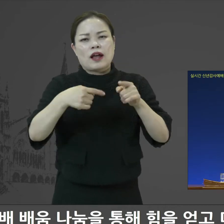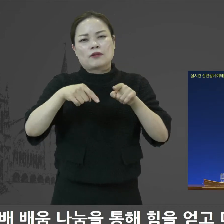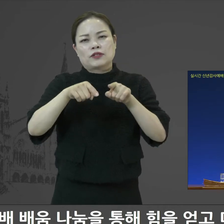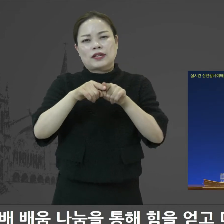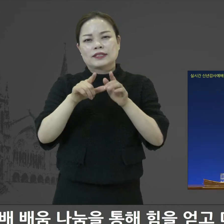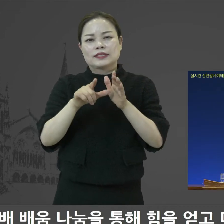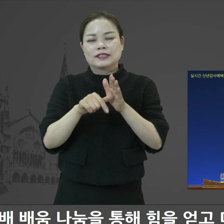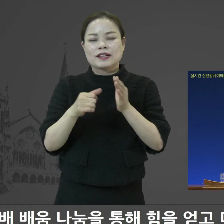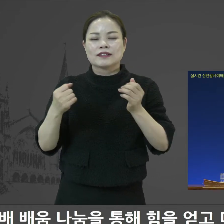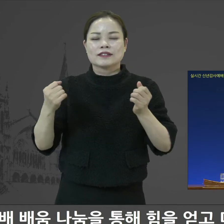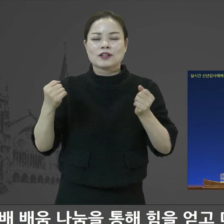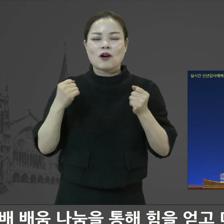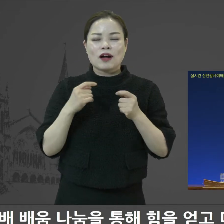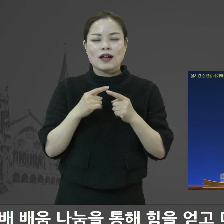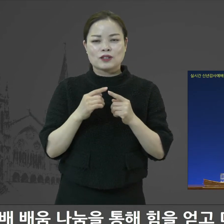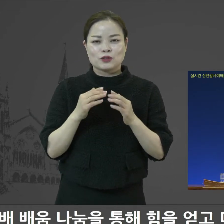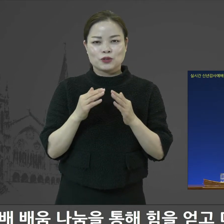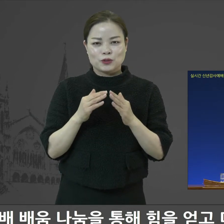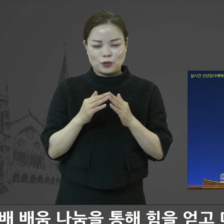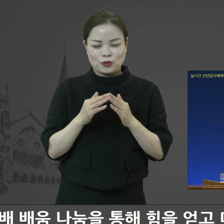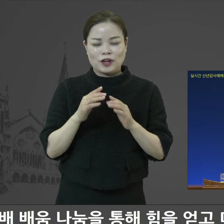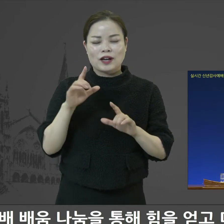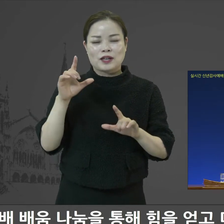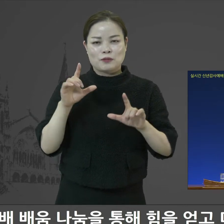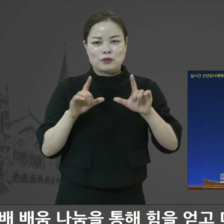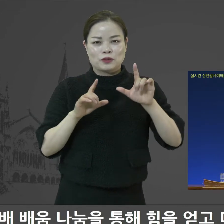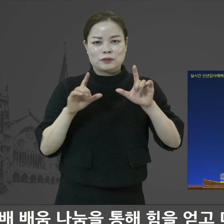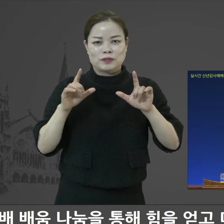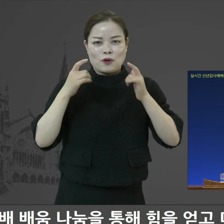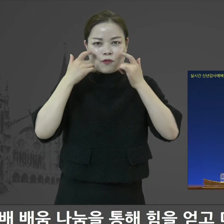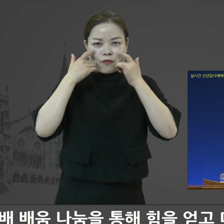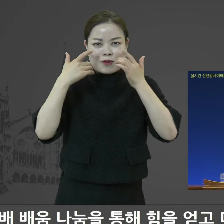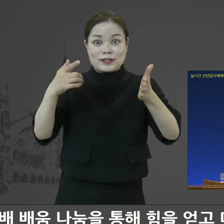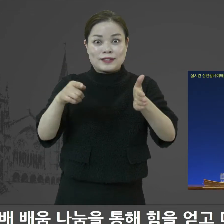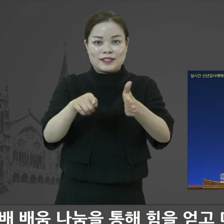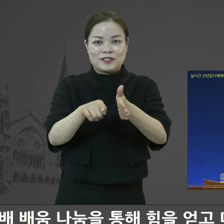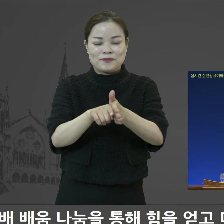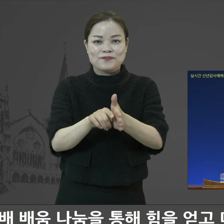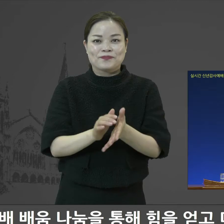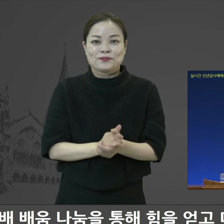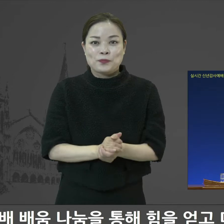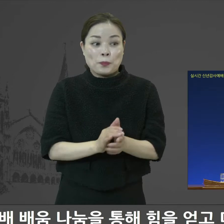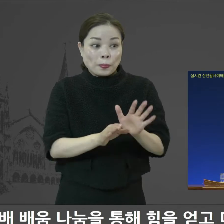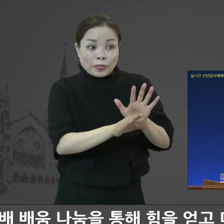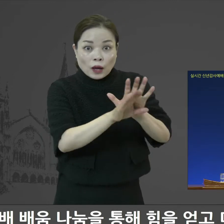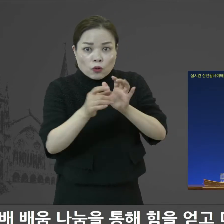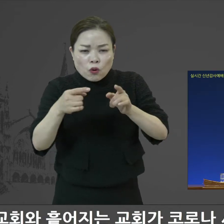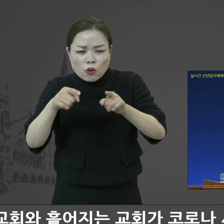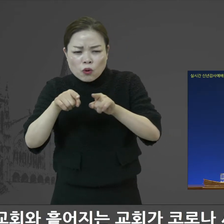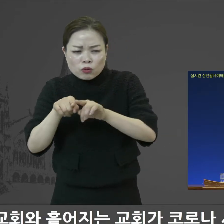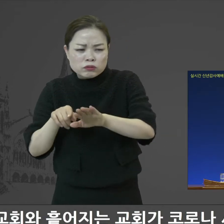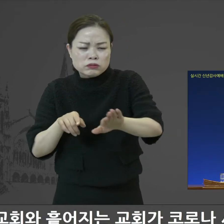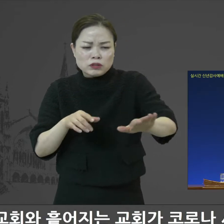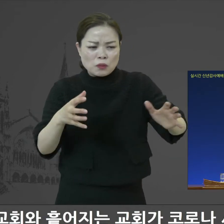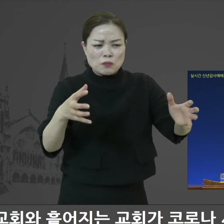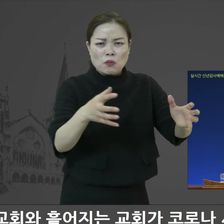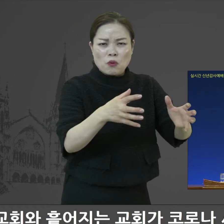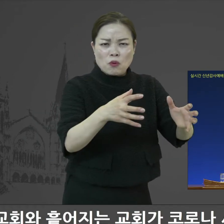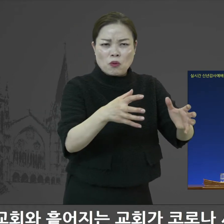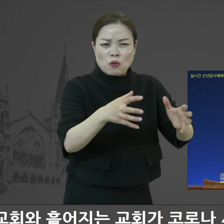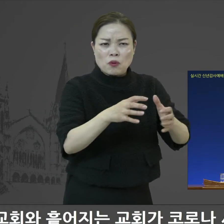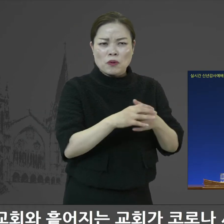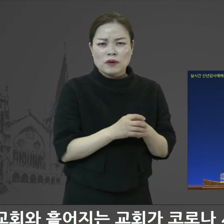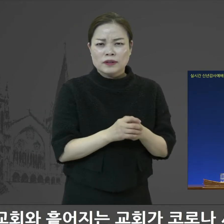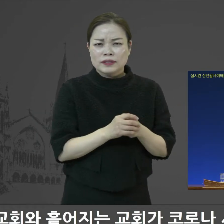속에 건강한 교회의 모습이라고 확신합니다. 코로나와 함께하면서 우리는 사실 모이는 끈들을